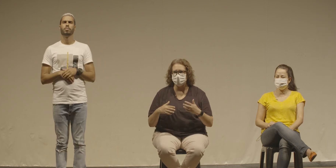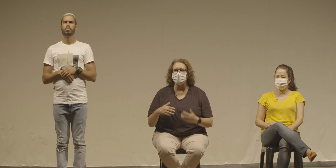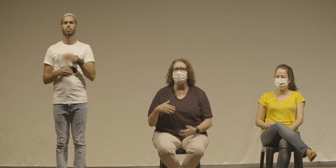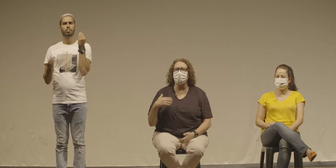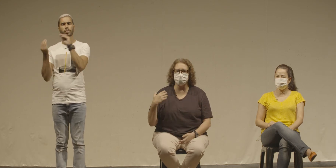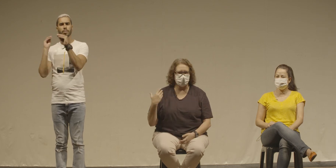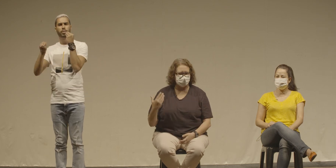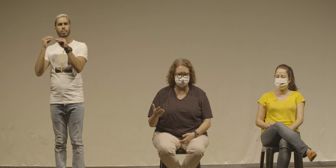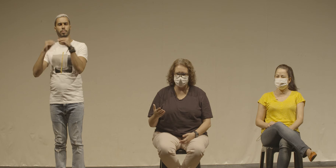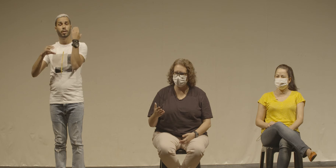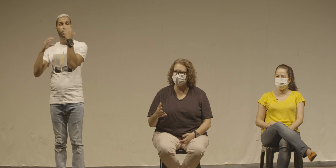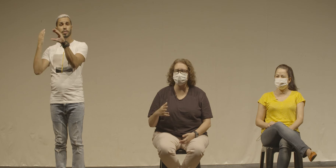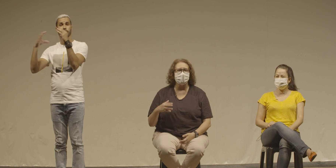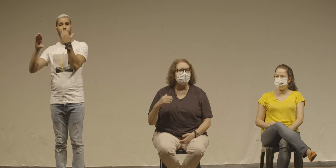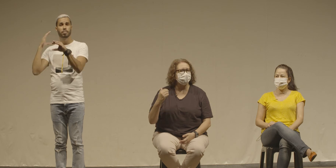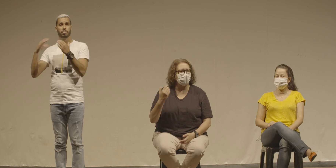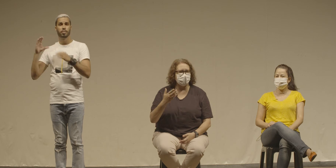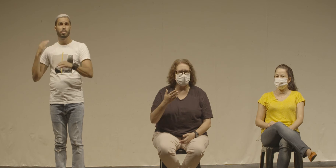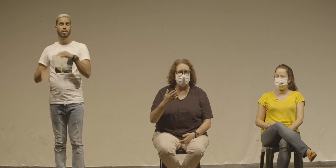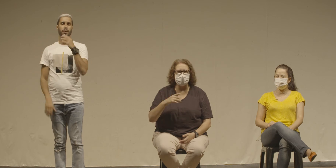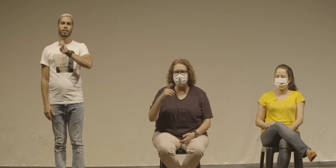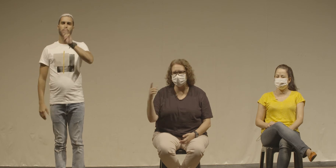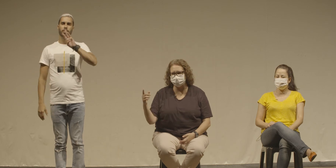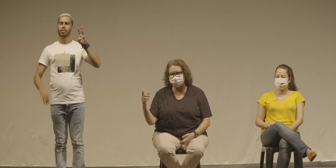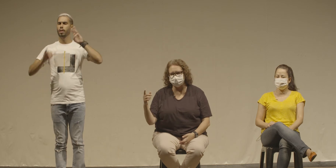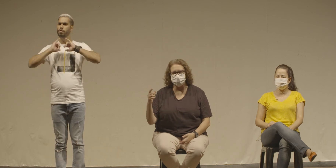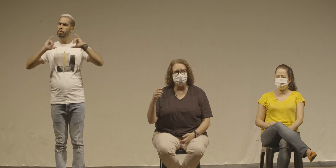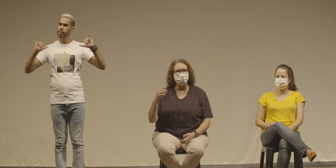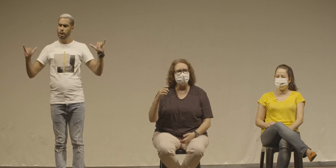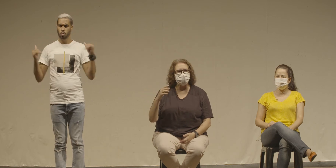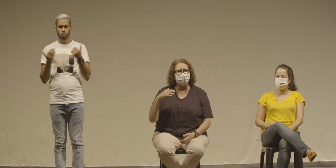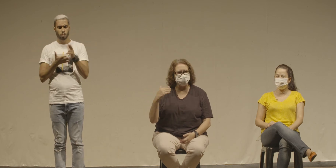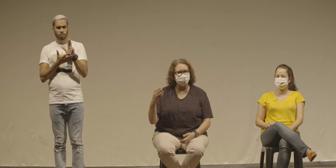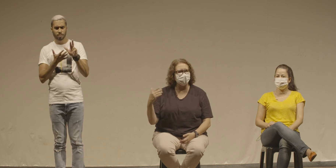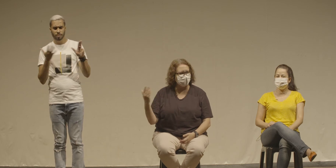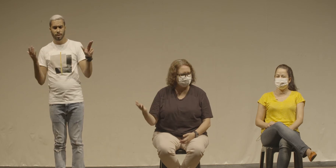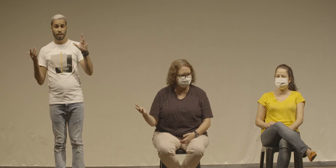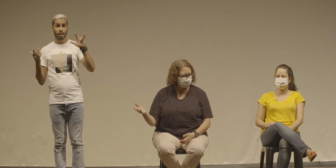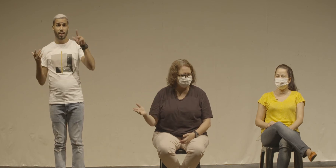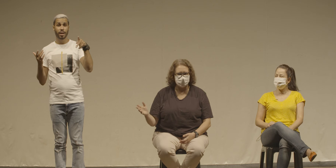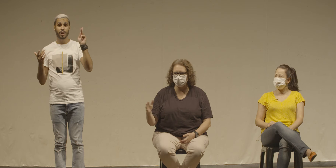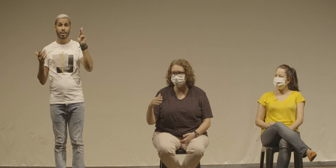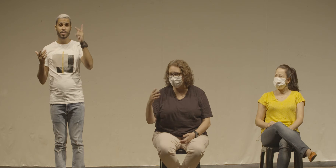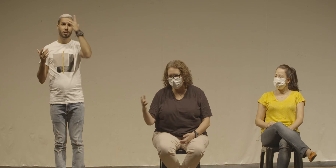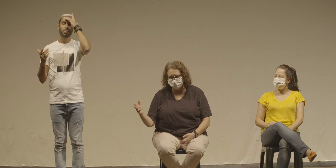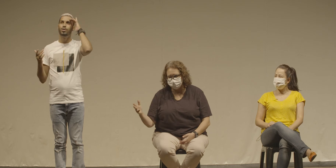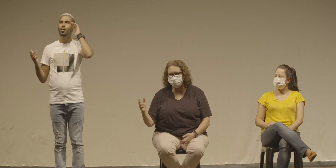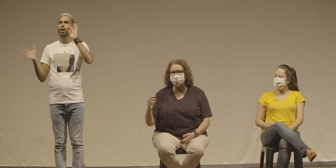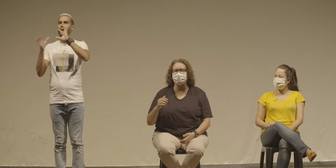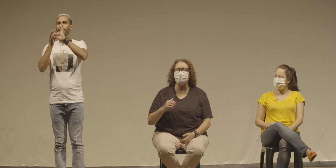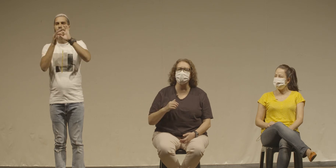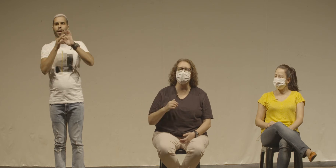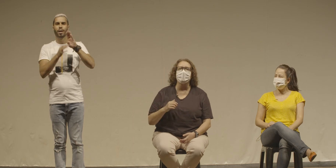site com informações, tem links de pessoas ligadas ao basquete,